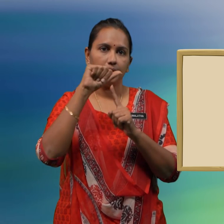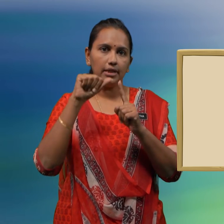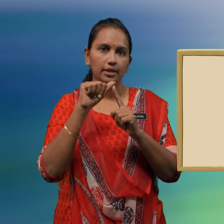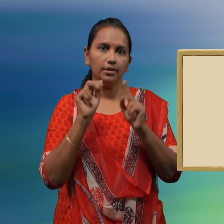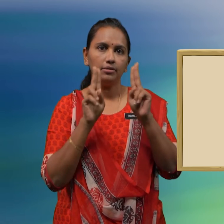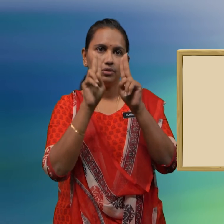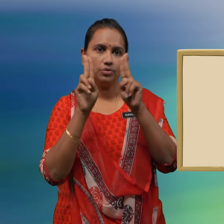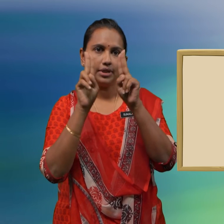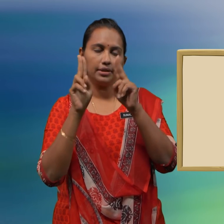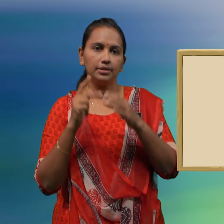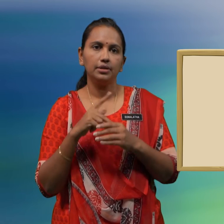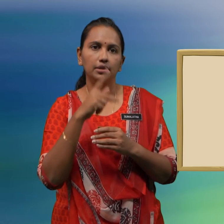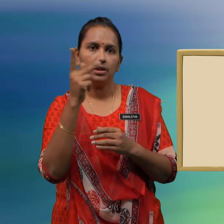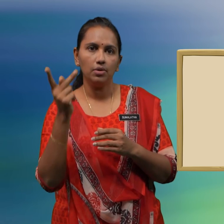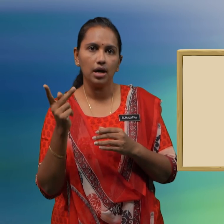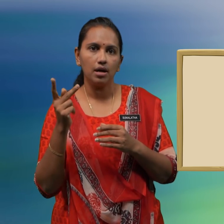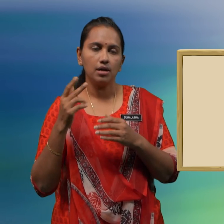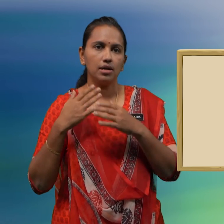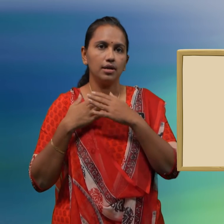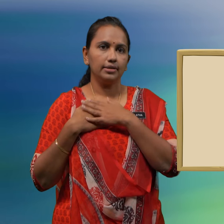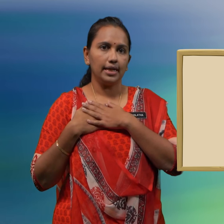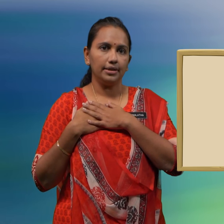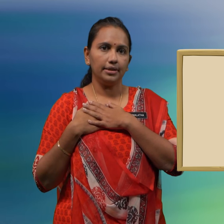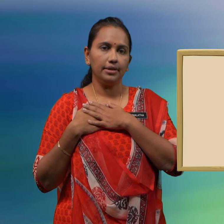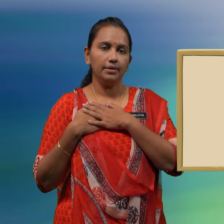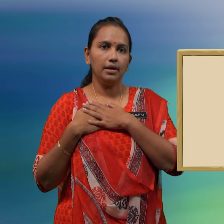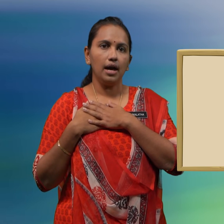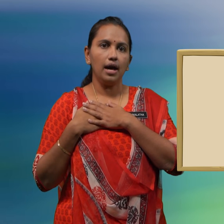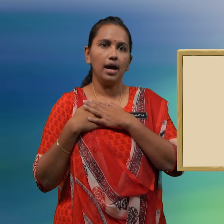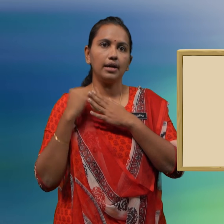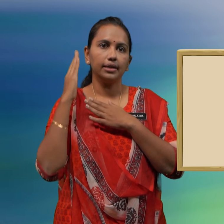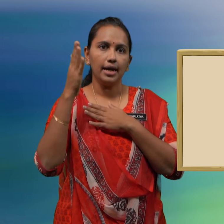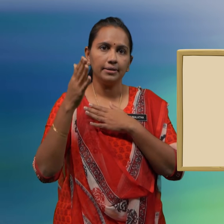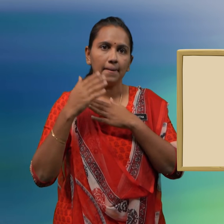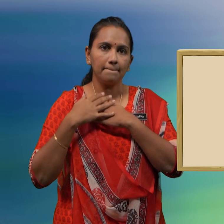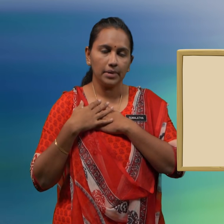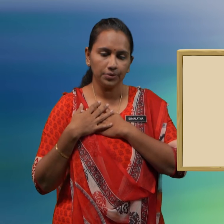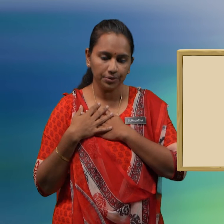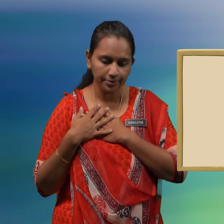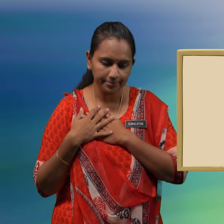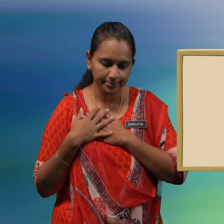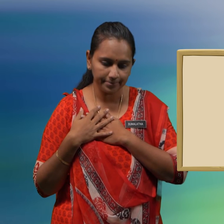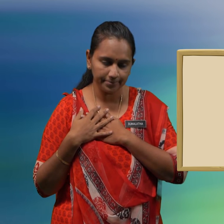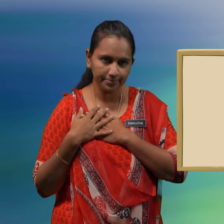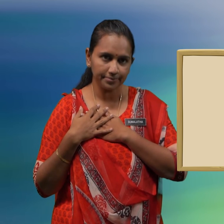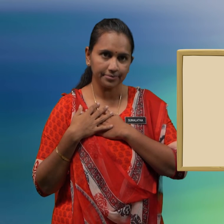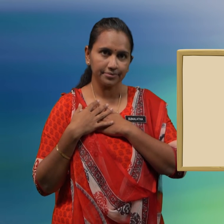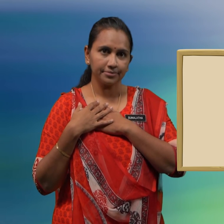Apabila udara keluar, dada akan menurun.